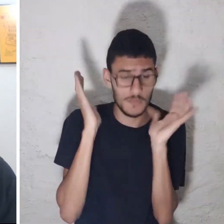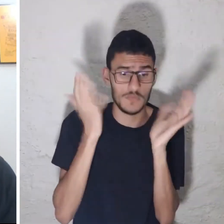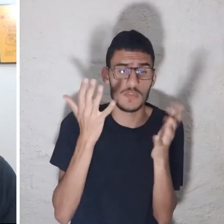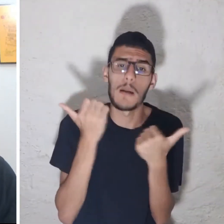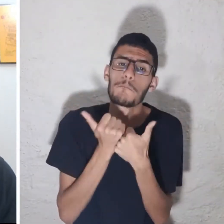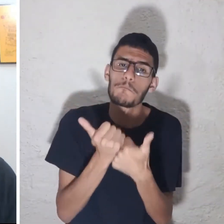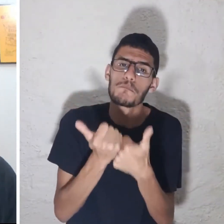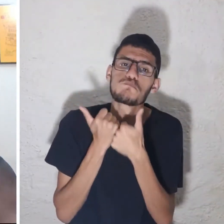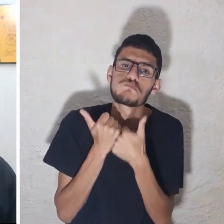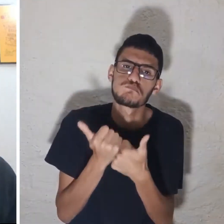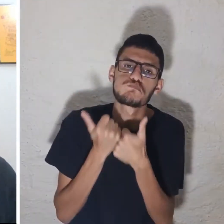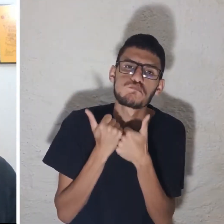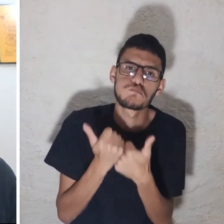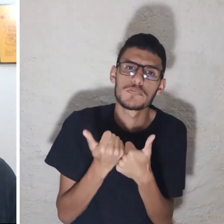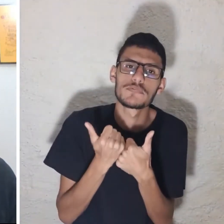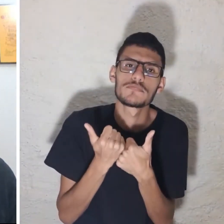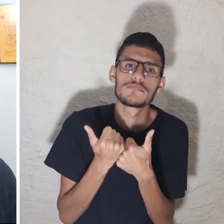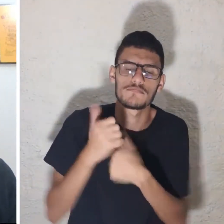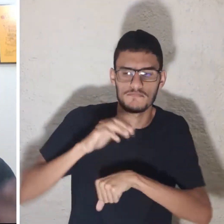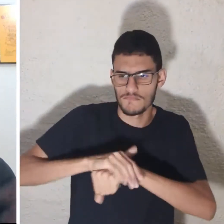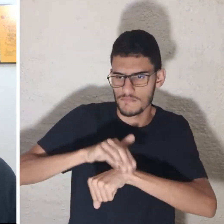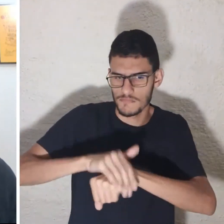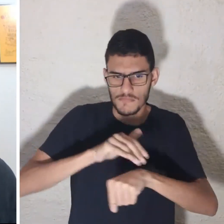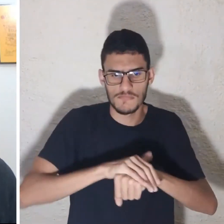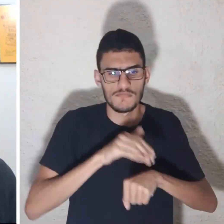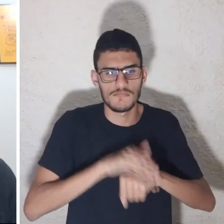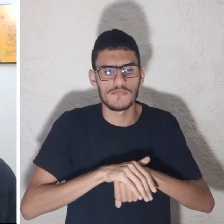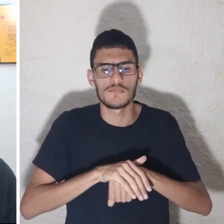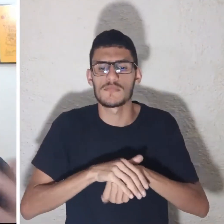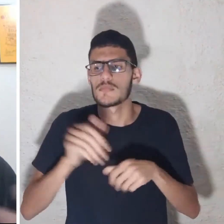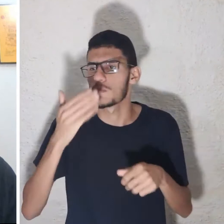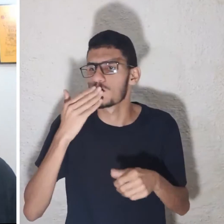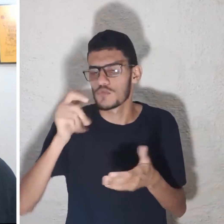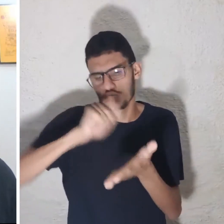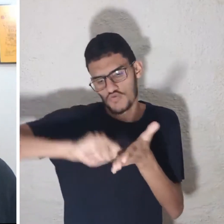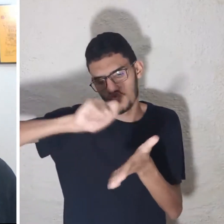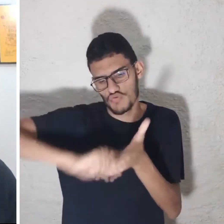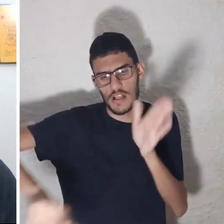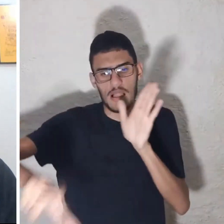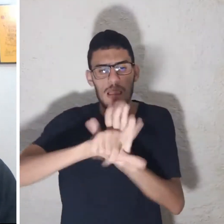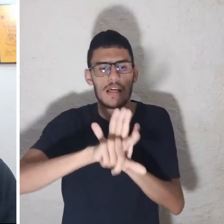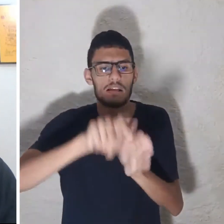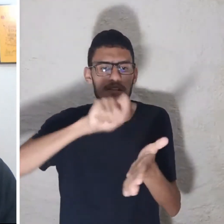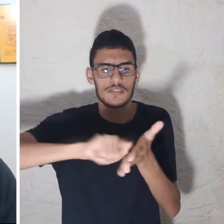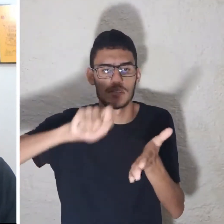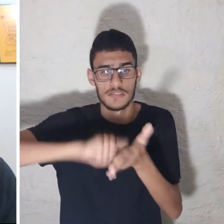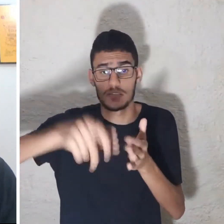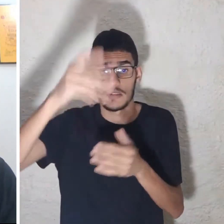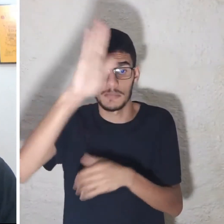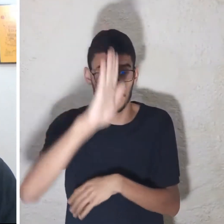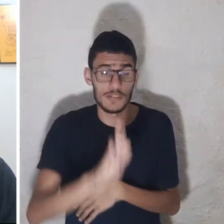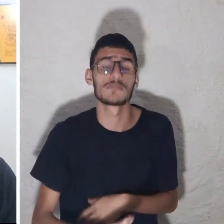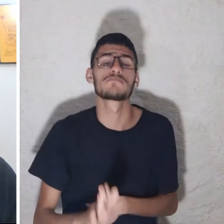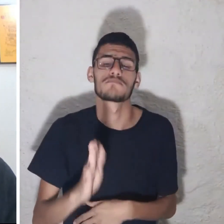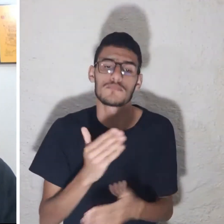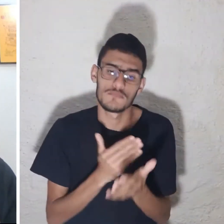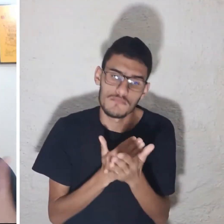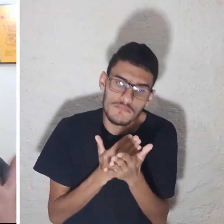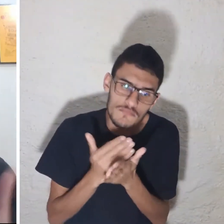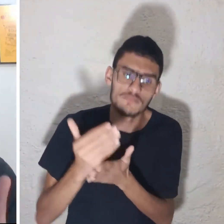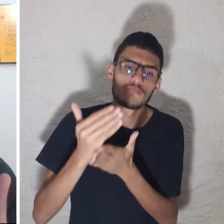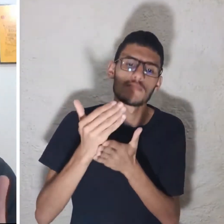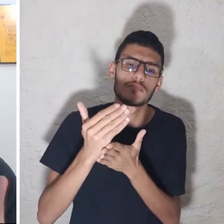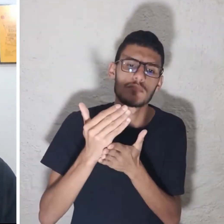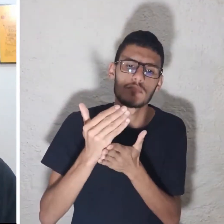pessoas que eram favoráveis a ele, né, pessoas próximas a ele, que criaram, que escreveram as novas leis do Brasil. E essas